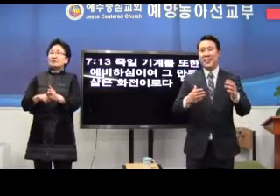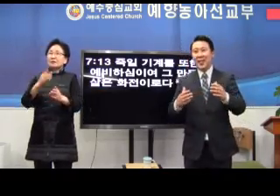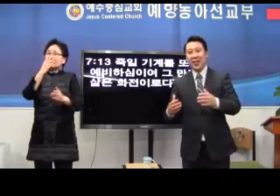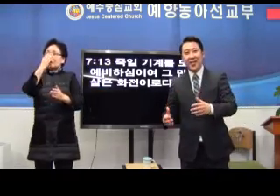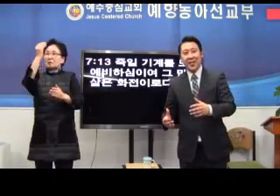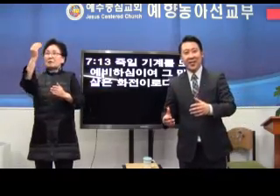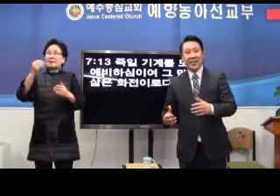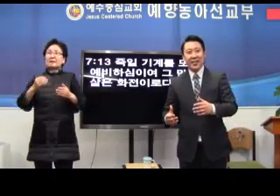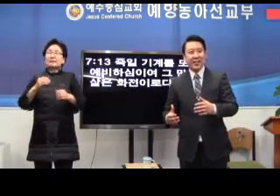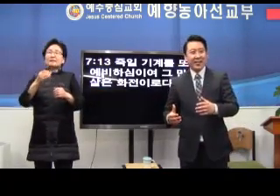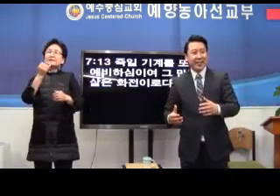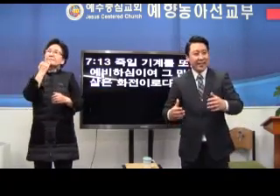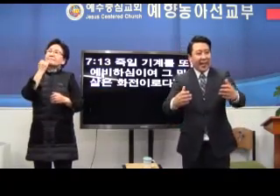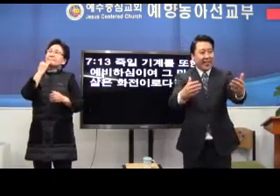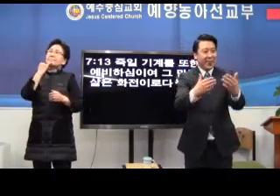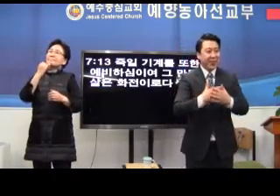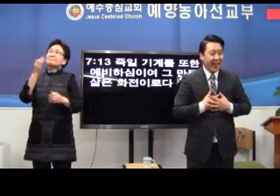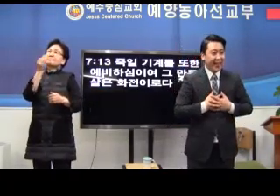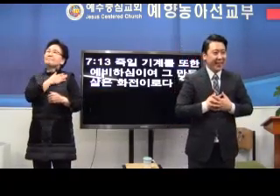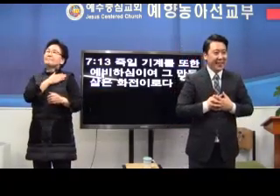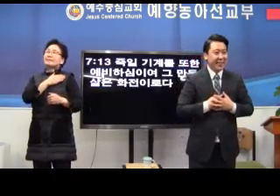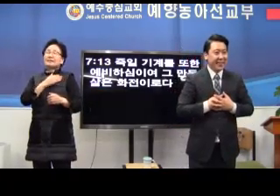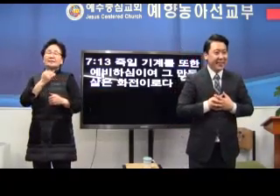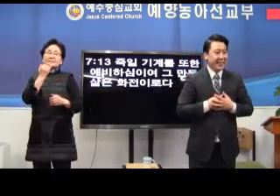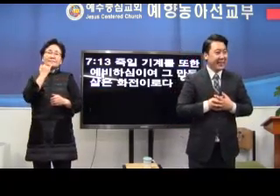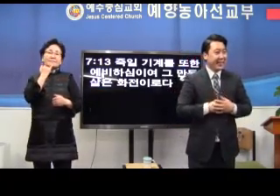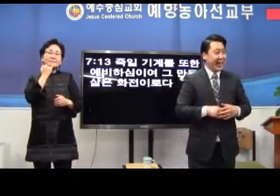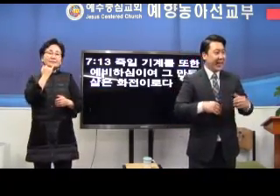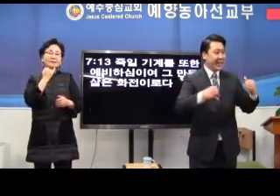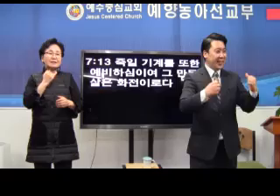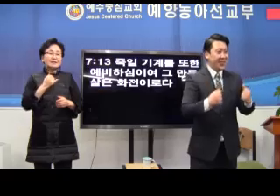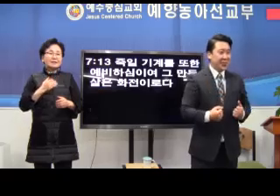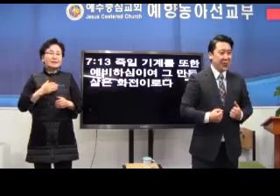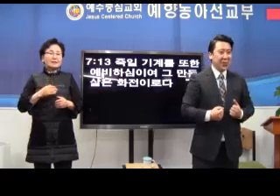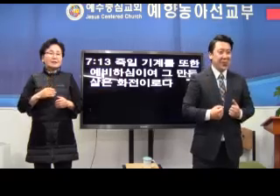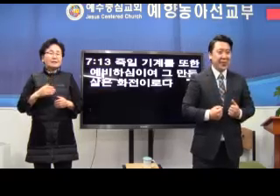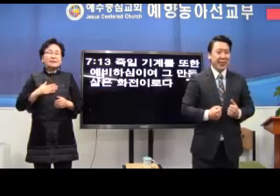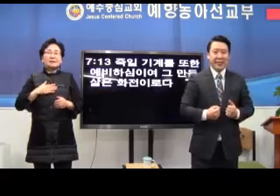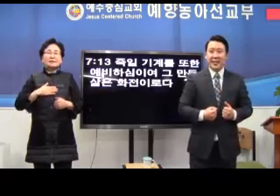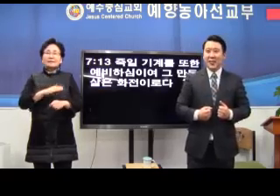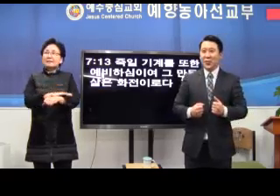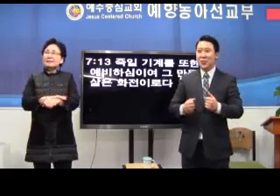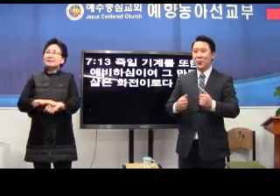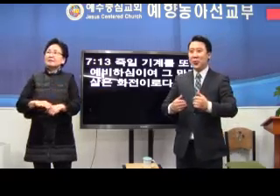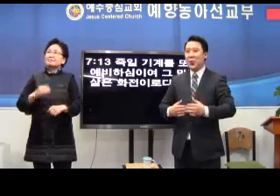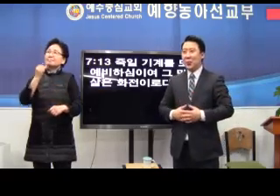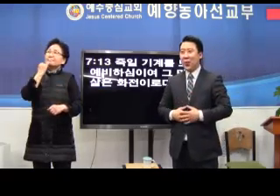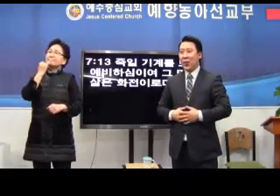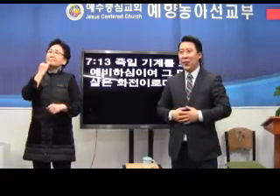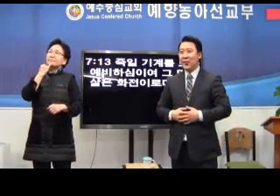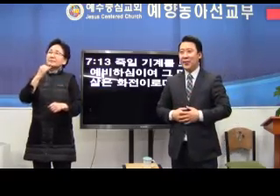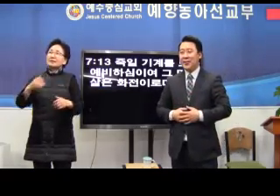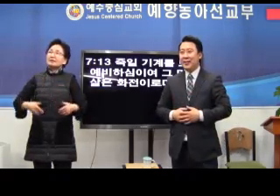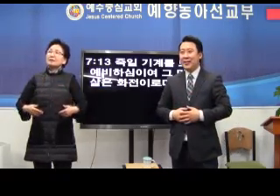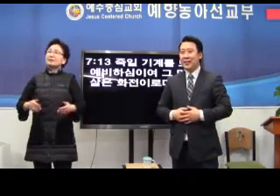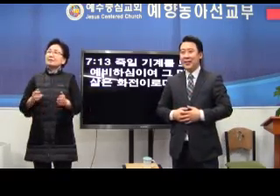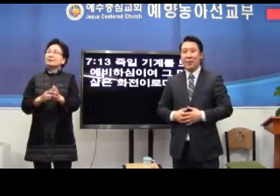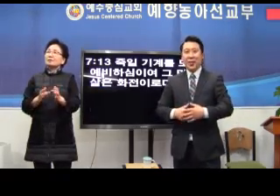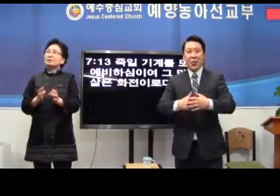잘 살아. 나 때문에 내가 잘해서 이제 예수님 필요 없고 날마다